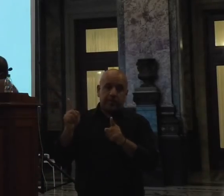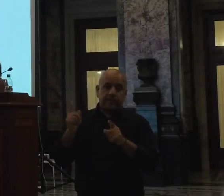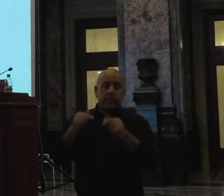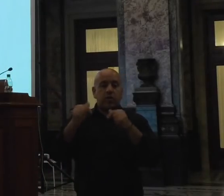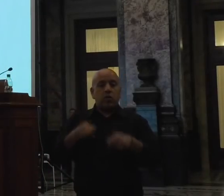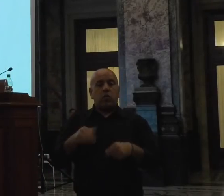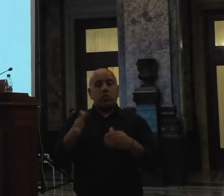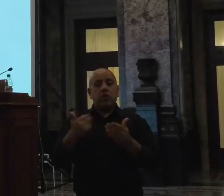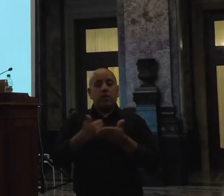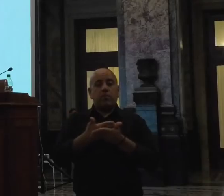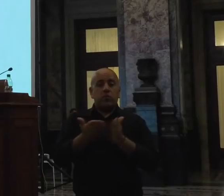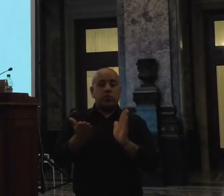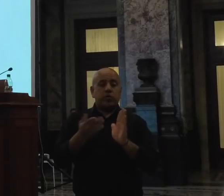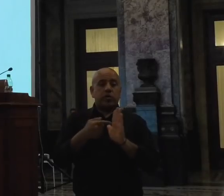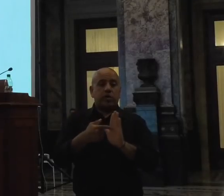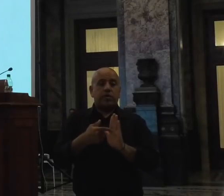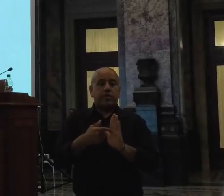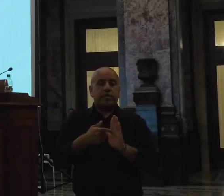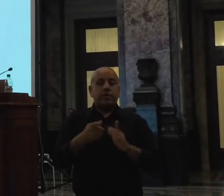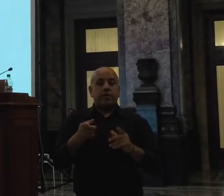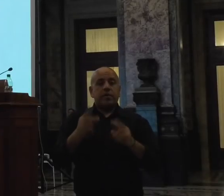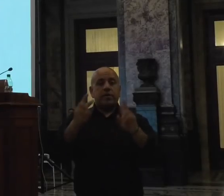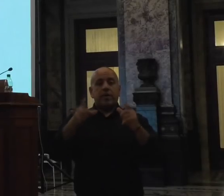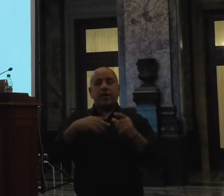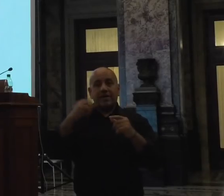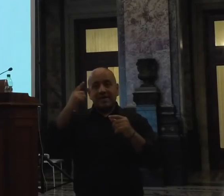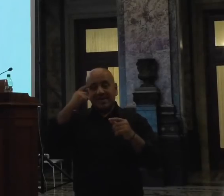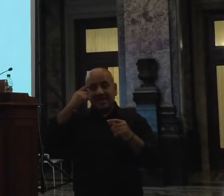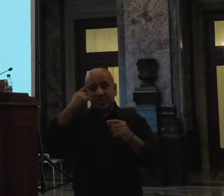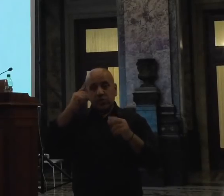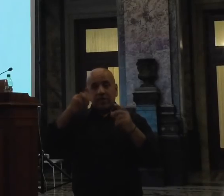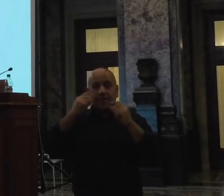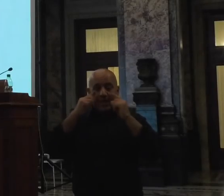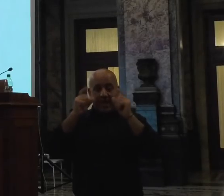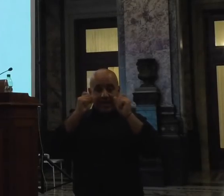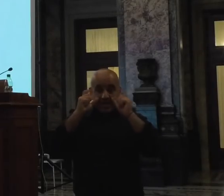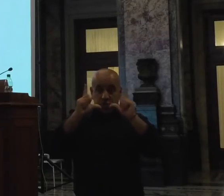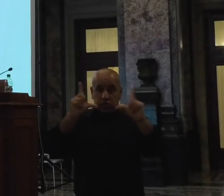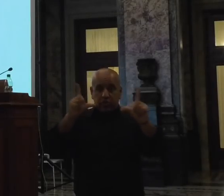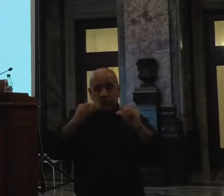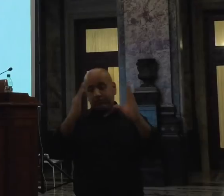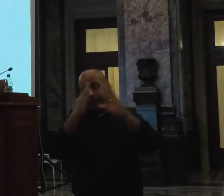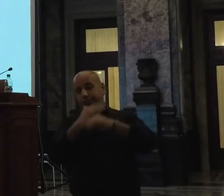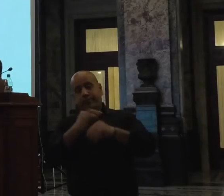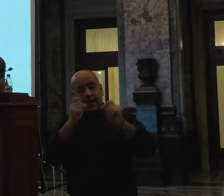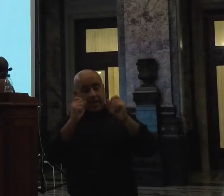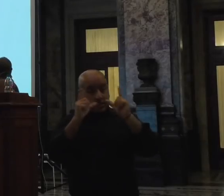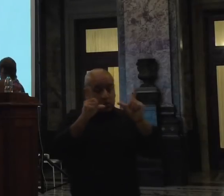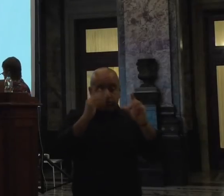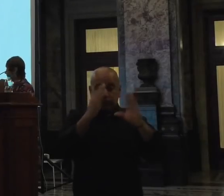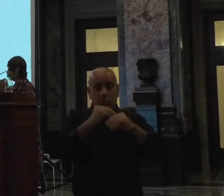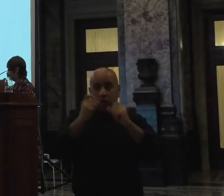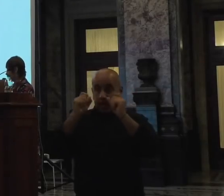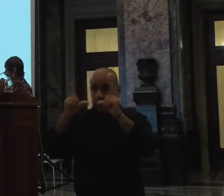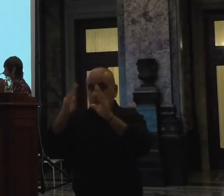Hoy voy a ilustrar unos estudios donde hablamos de trastorno de déficit atencional y hiperactividad y